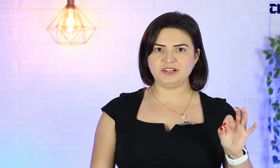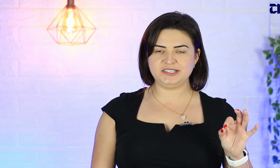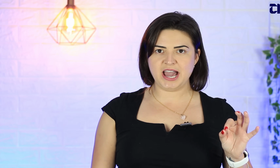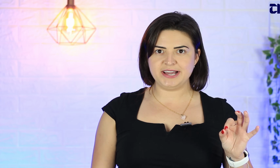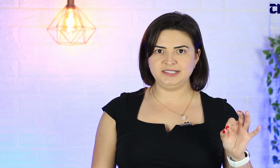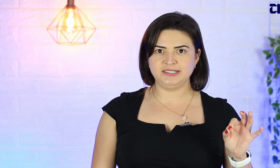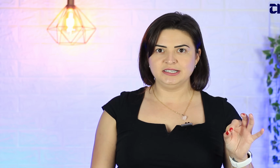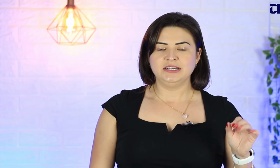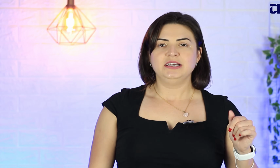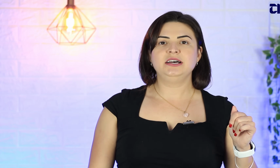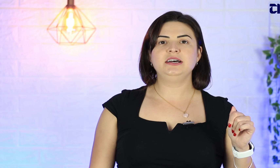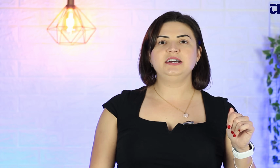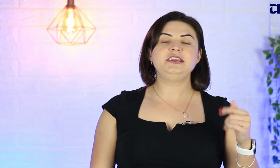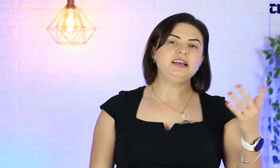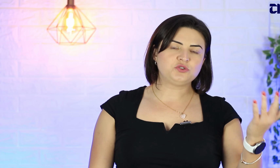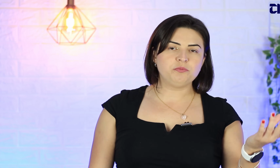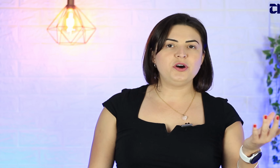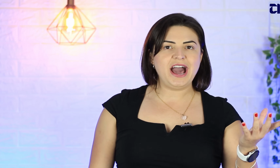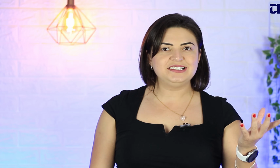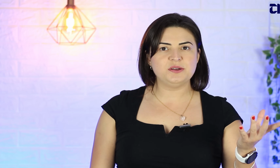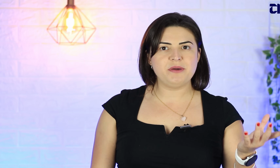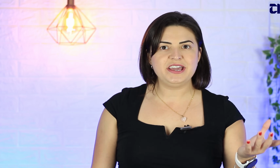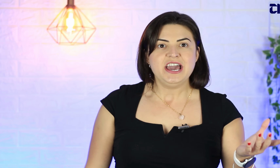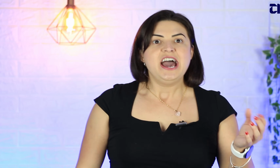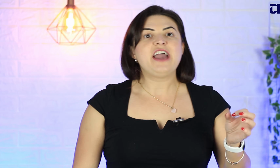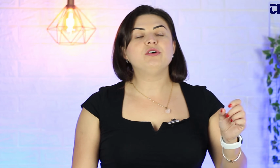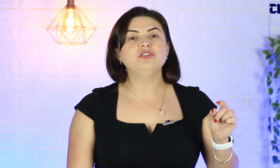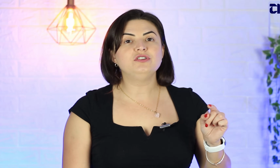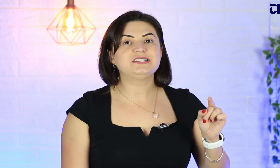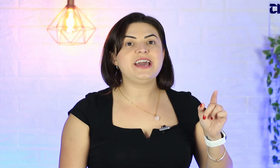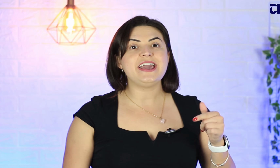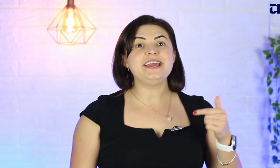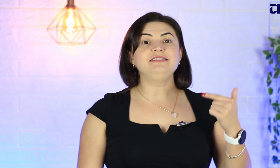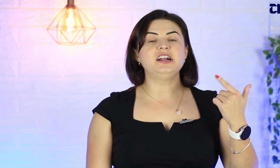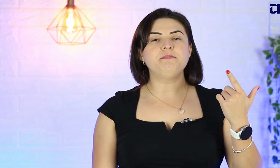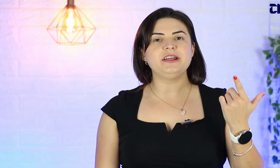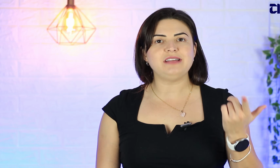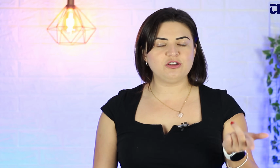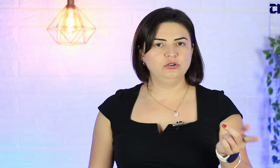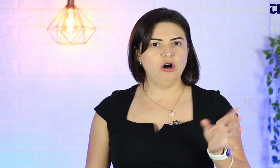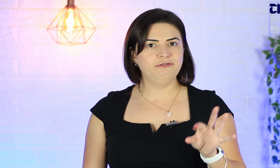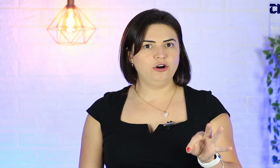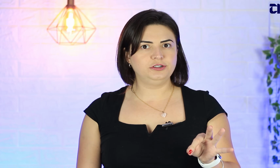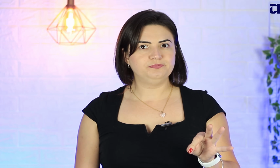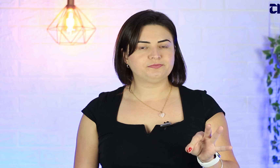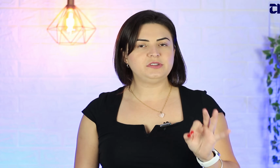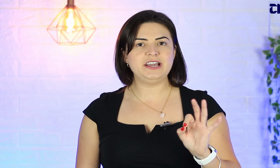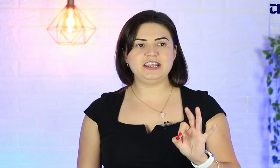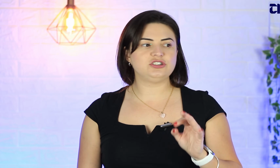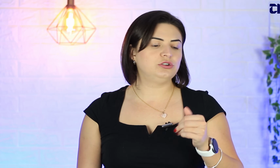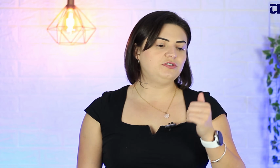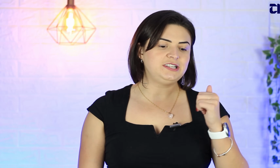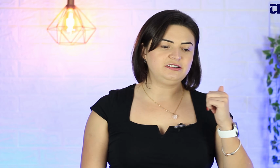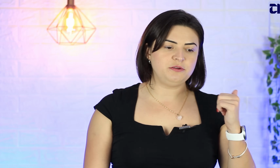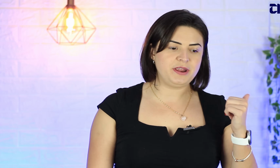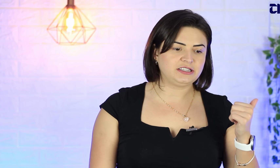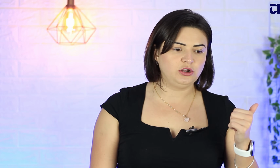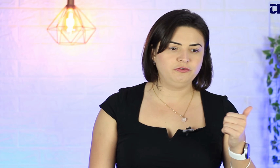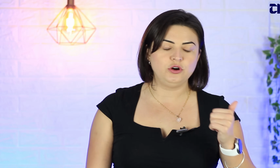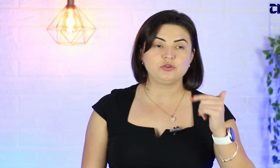faciais e as corporais também. É quando você interpretar o louvor na igreja. Quando você interpreta louvor,